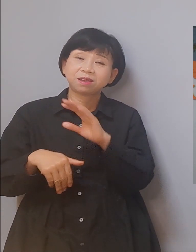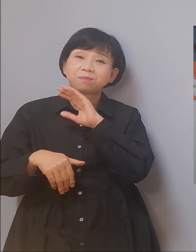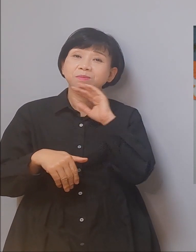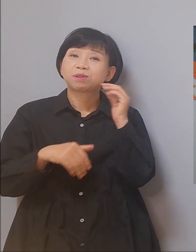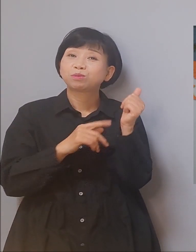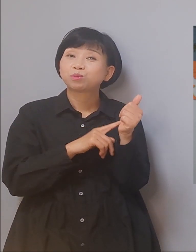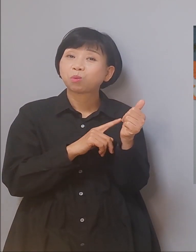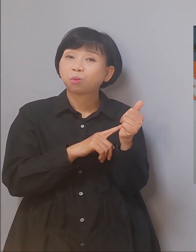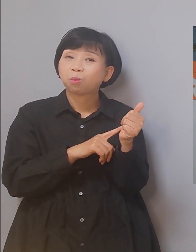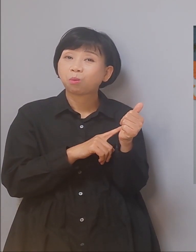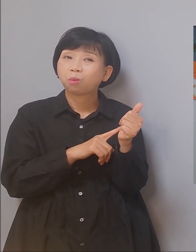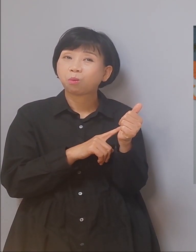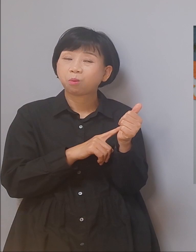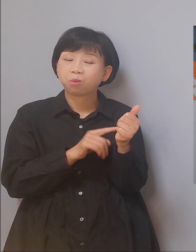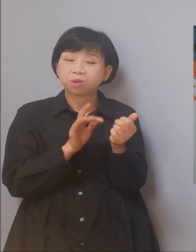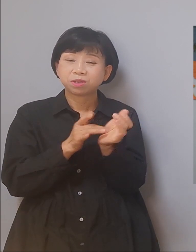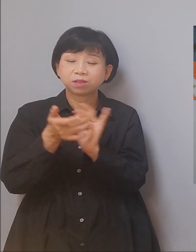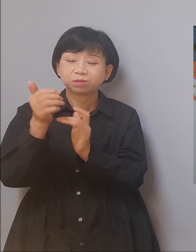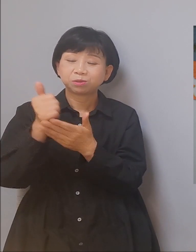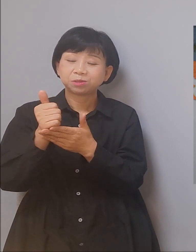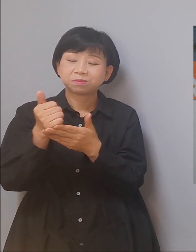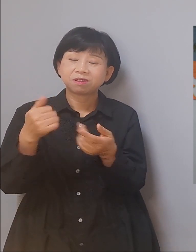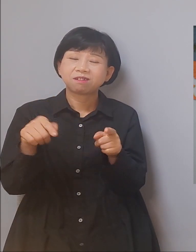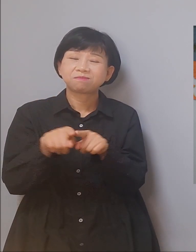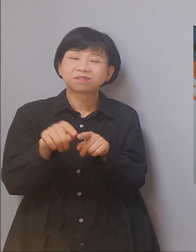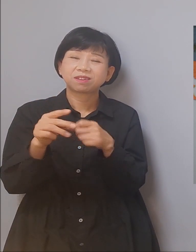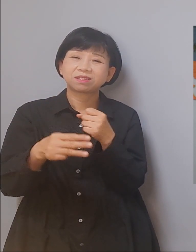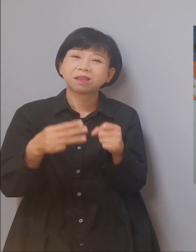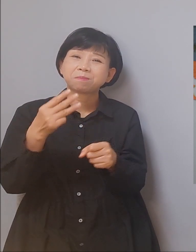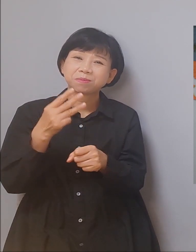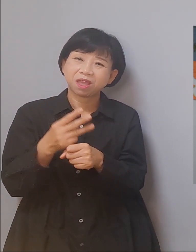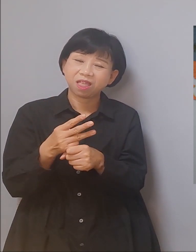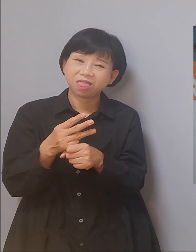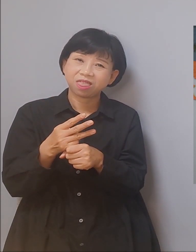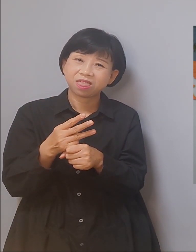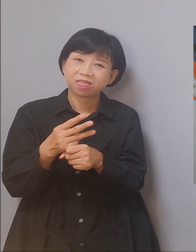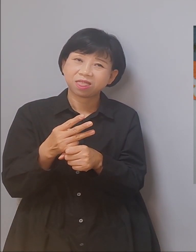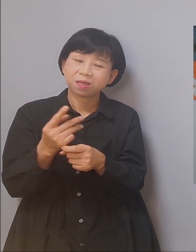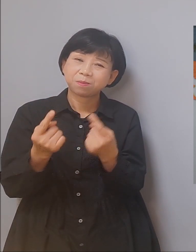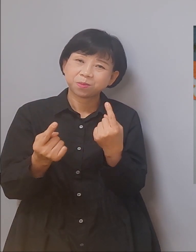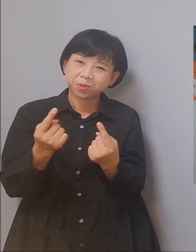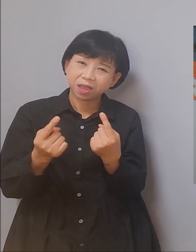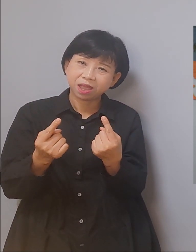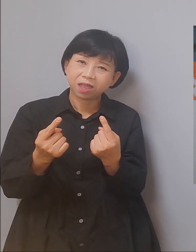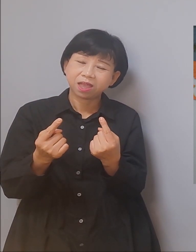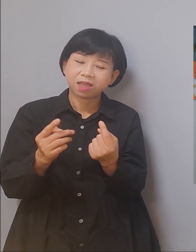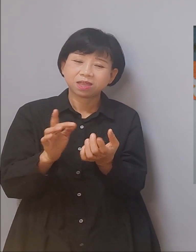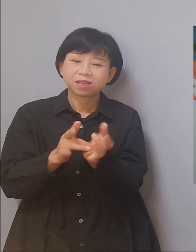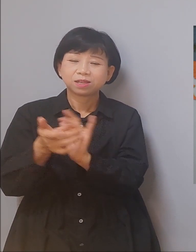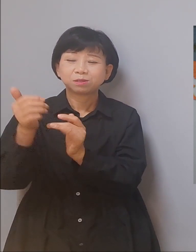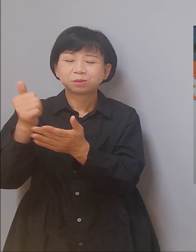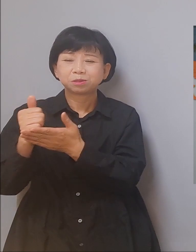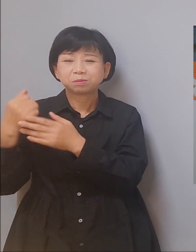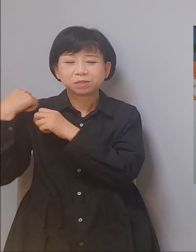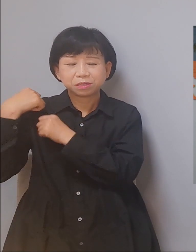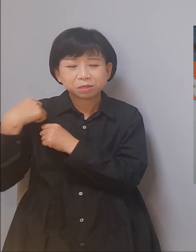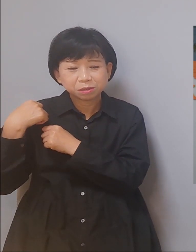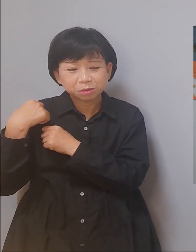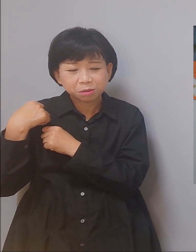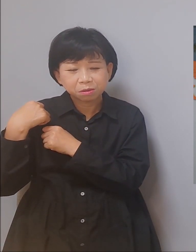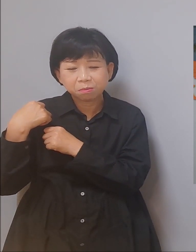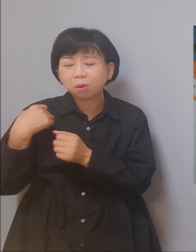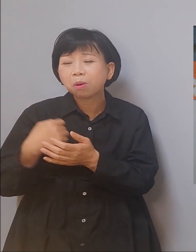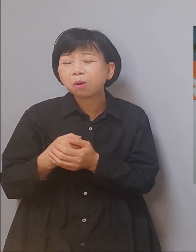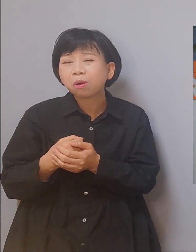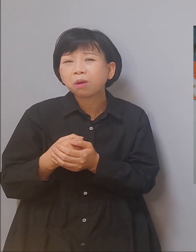베드로는 그와 예수님과 함께하던 그 3년 동안 보다, 또 예수님을 등에 지고 예수님을